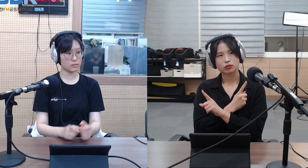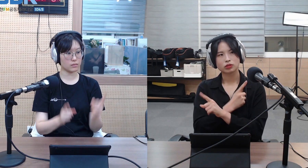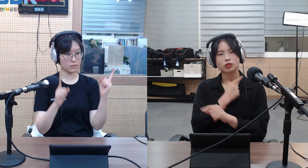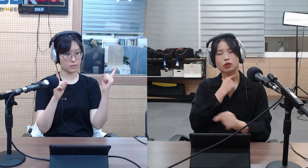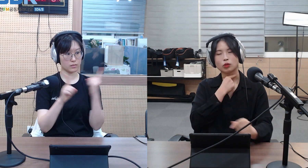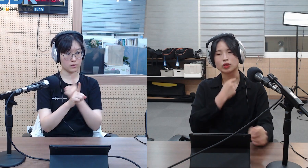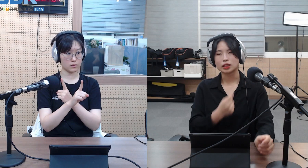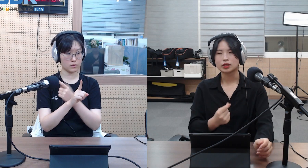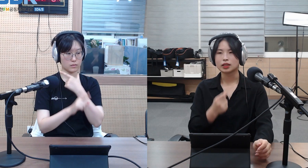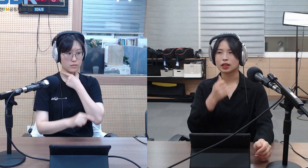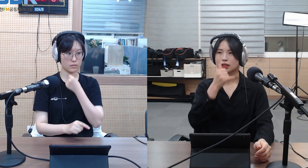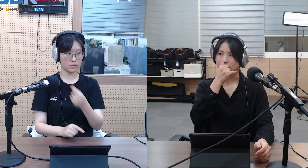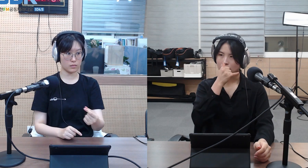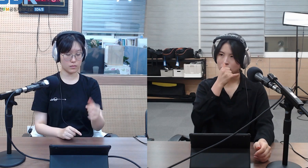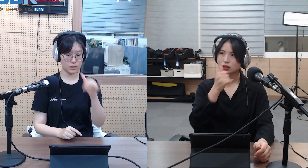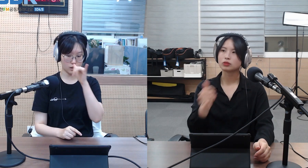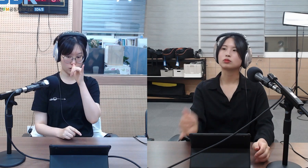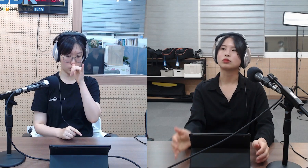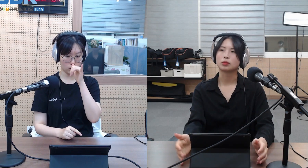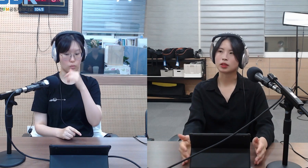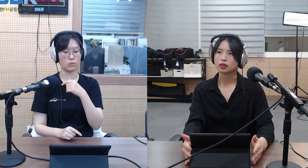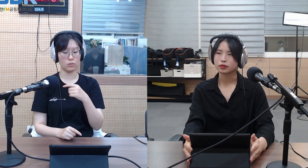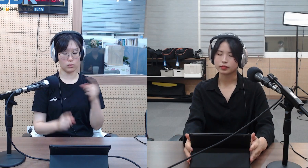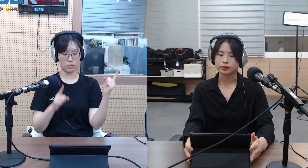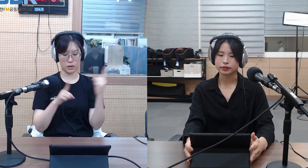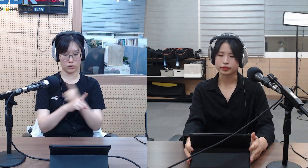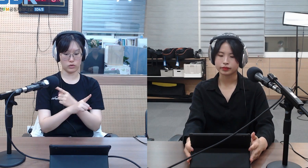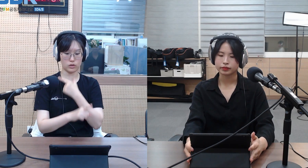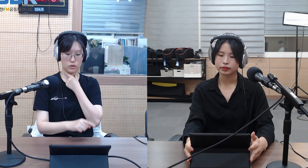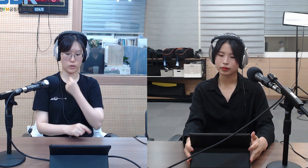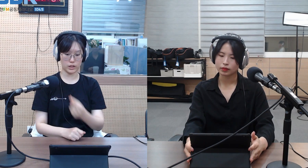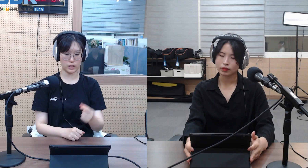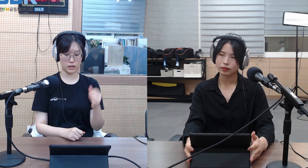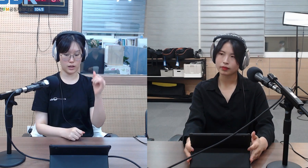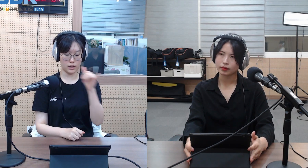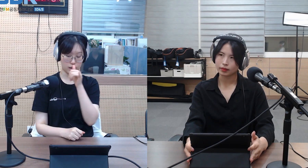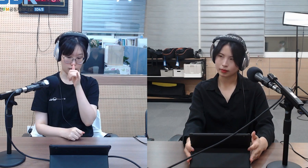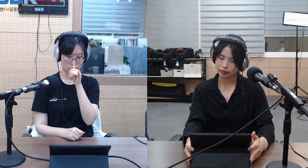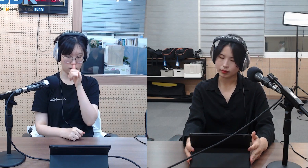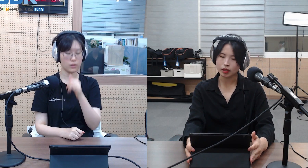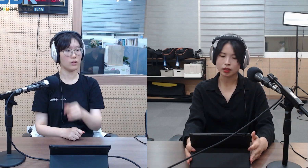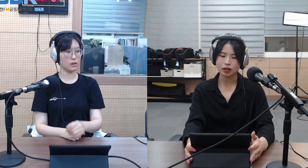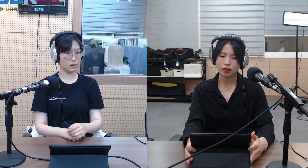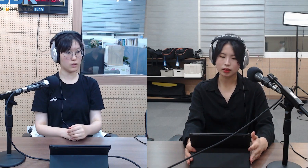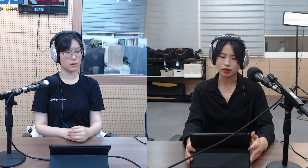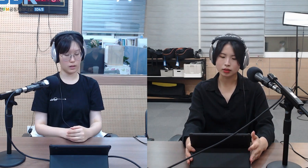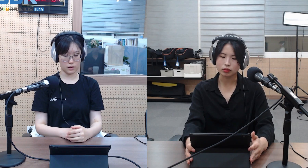바꾸는 거 원하는 게 있나요? 라고 물어봐요. 바꾸는 거 원하는 게 있나요? 네. 그리고